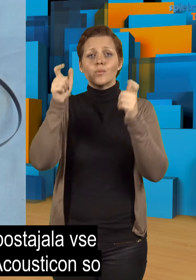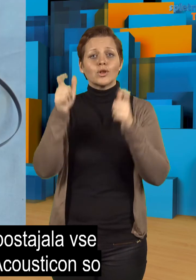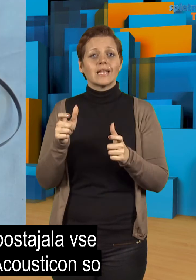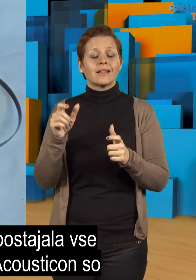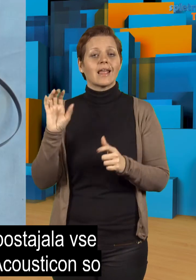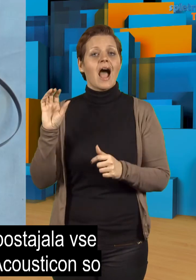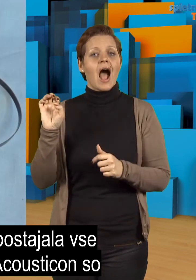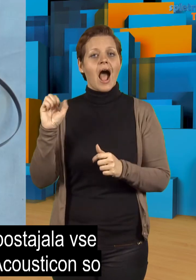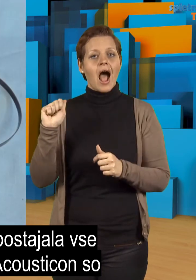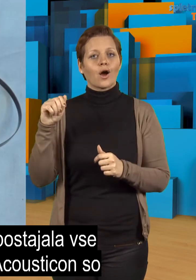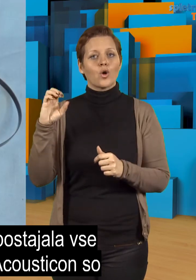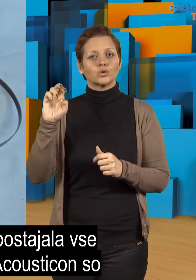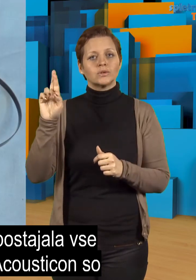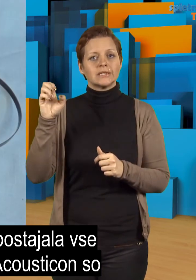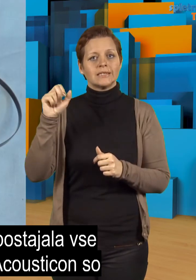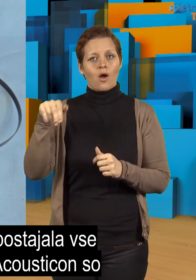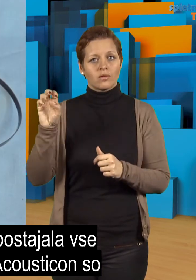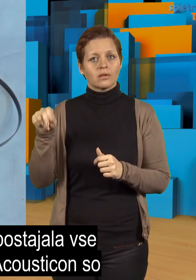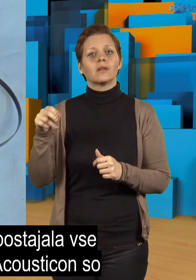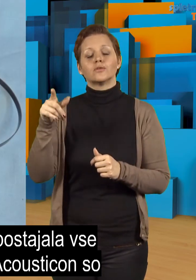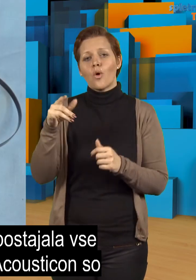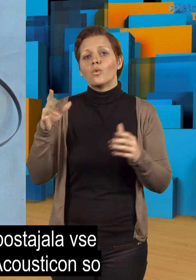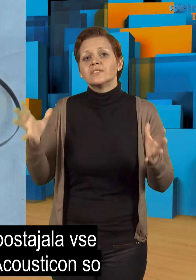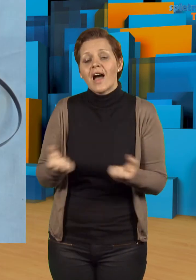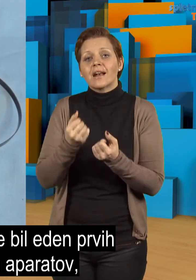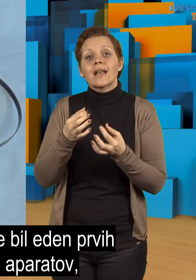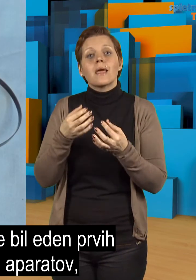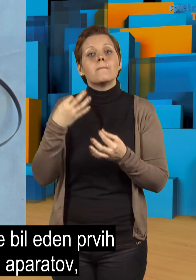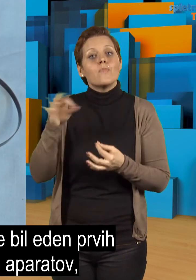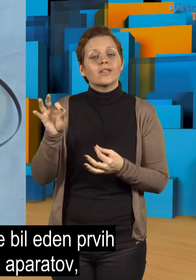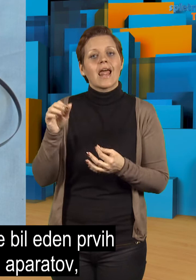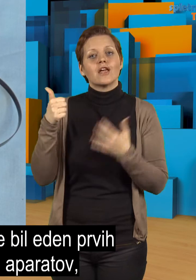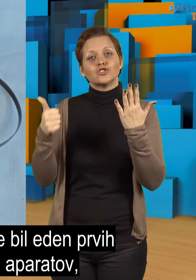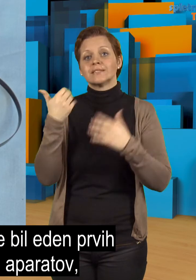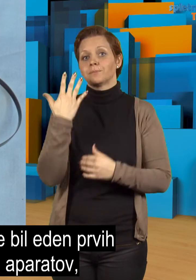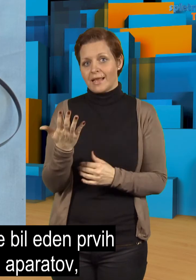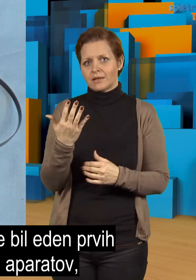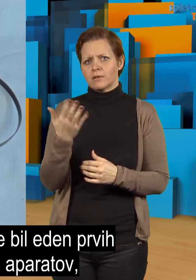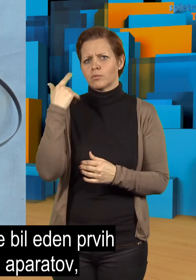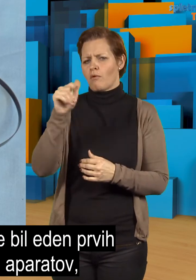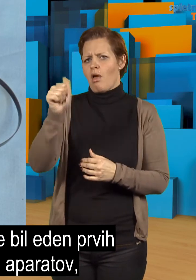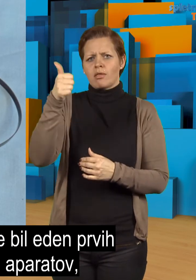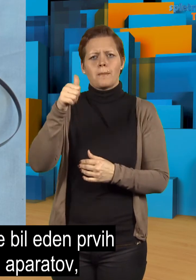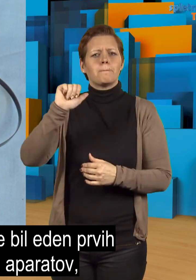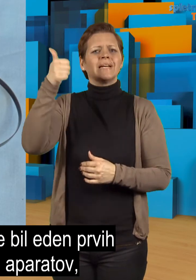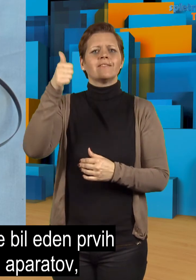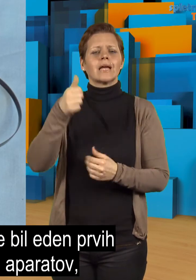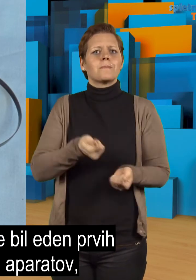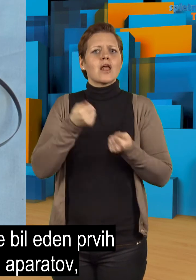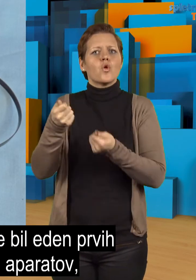V podjetju Acousticon so ustvarili model 56, ki je bil eden prvih prenosnih slušnih aparatov, čeprav